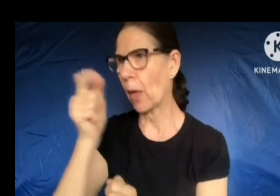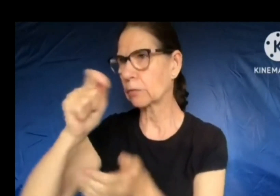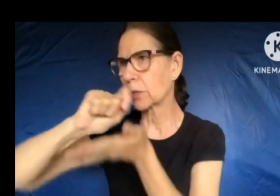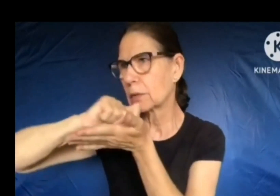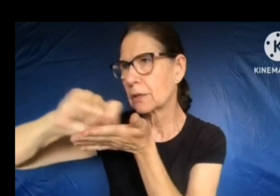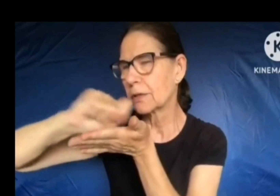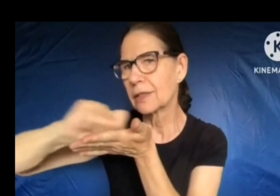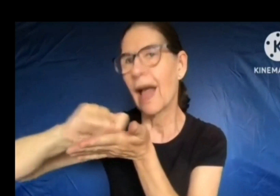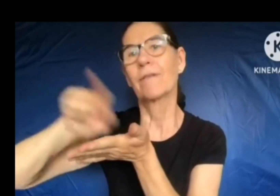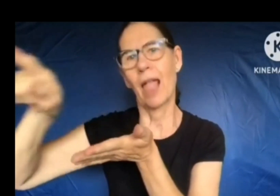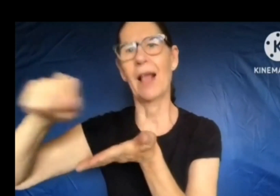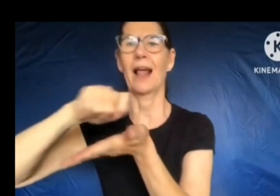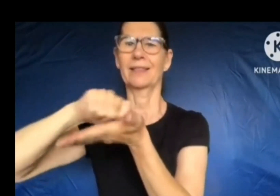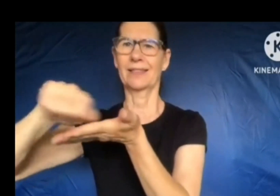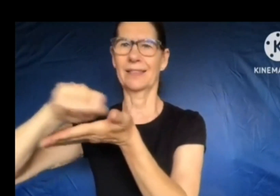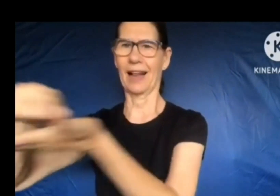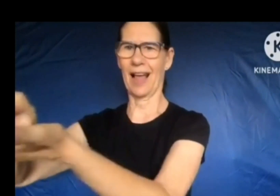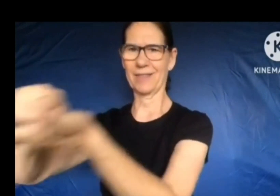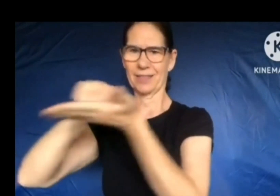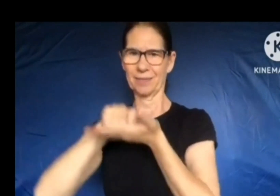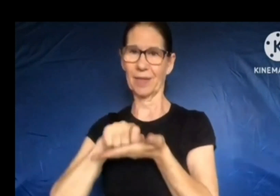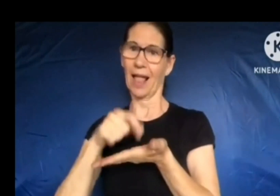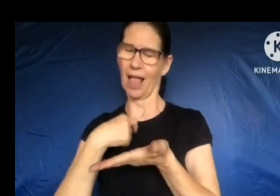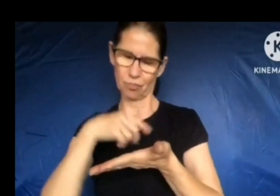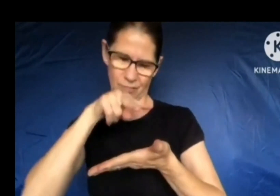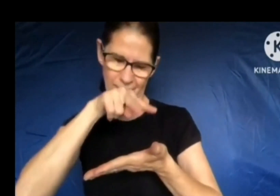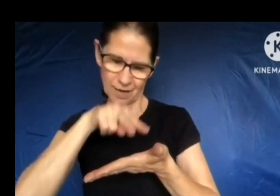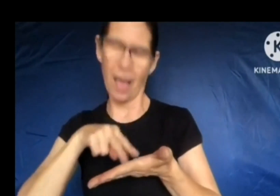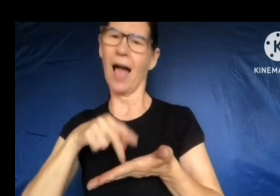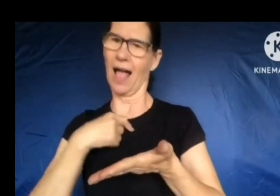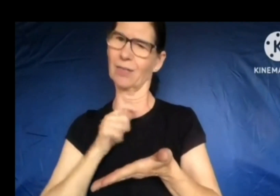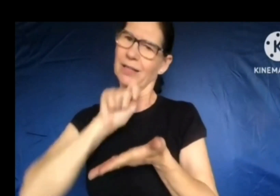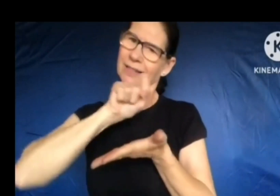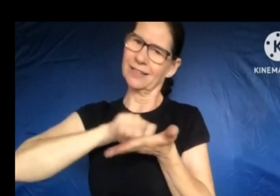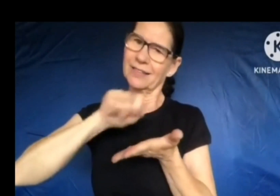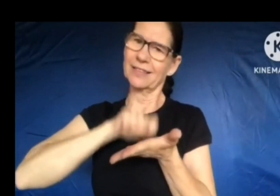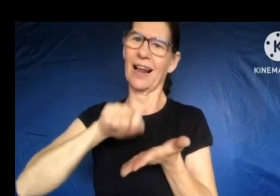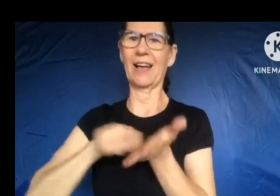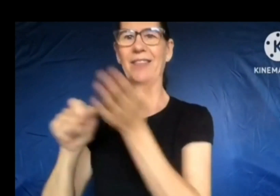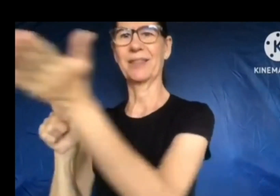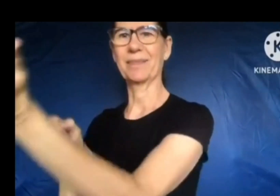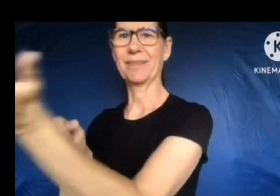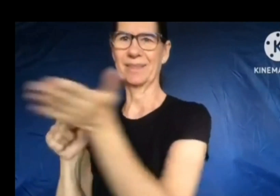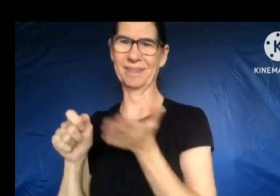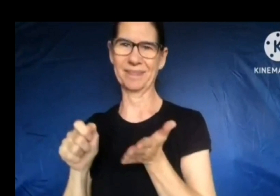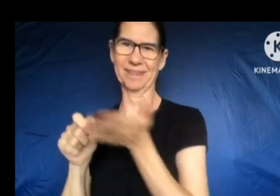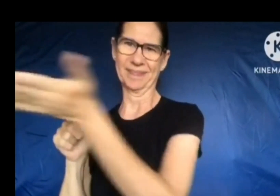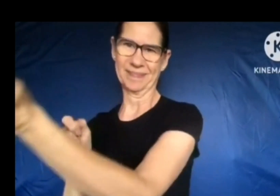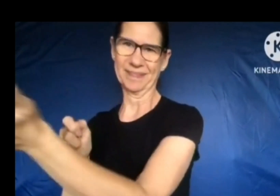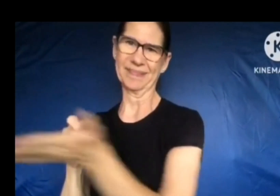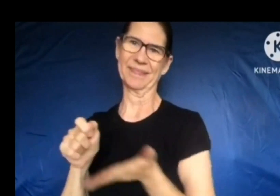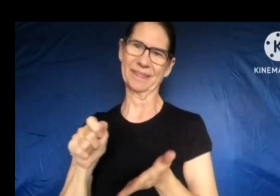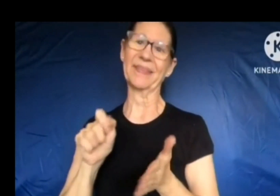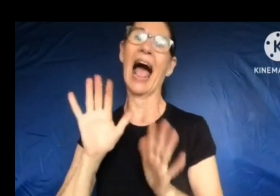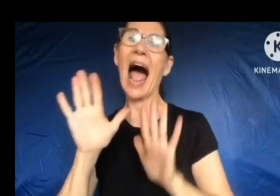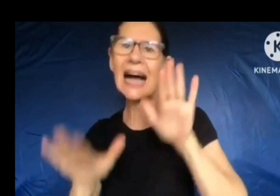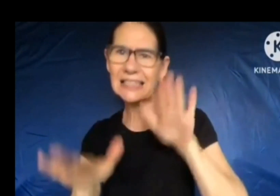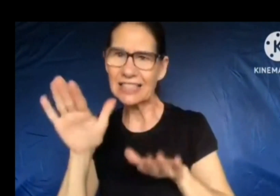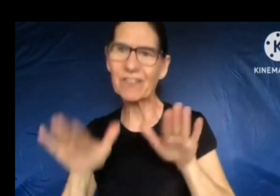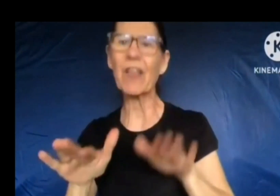pouquinho, eu sou surda, você pode escrever? Eu não estou entendendo. Então eu leio, eu escrevo, e é assim que a gente faz a